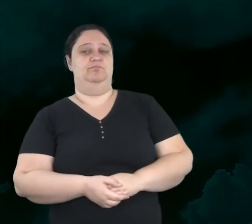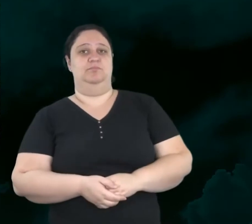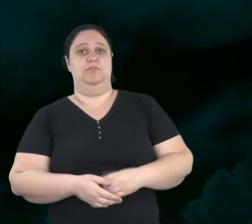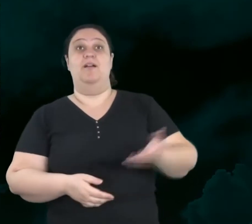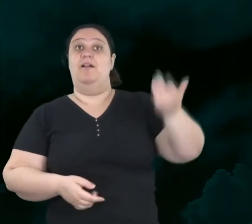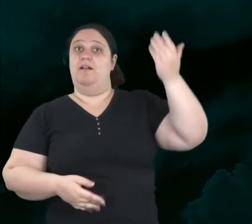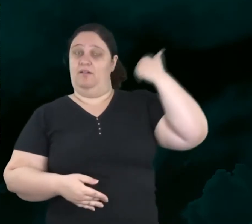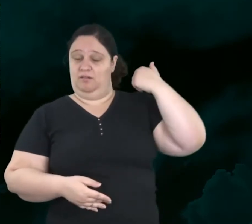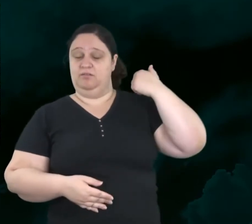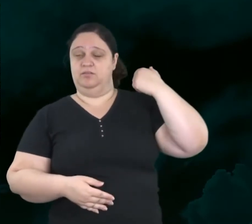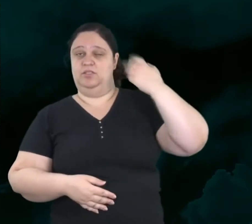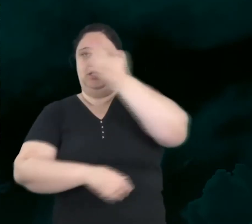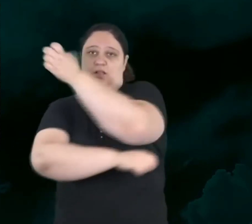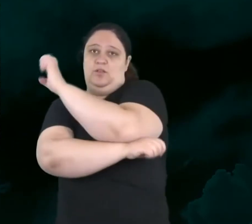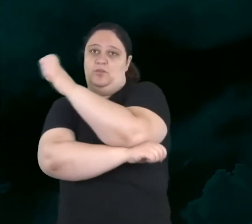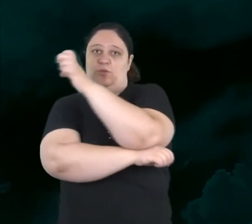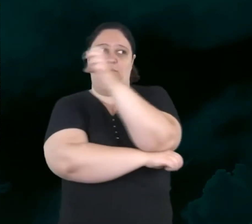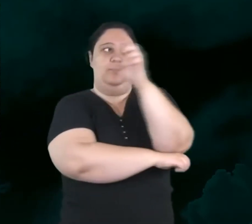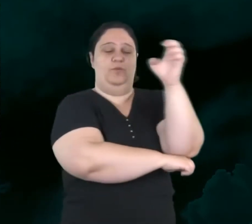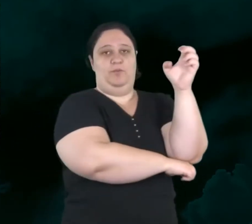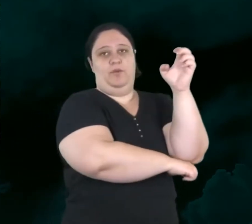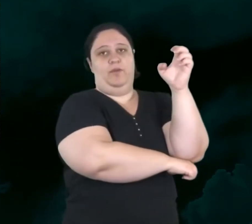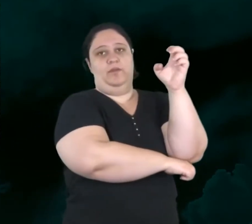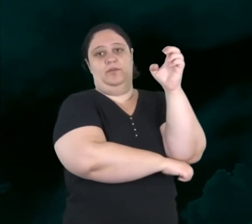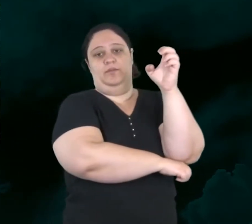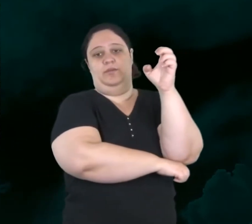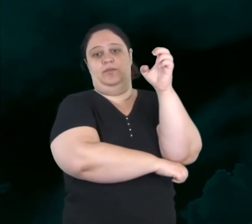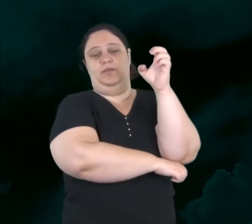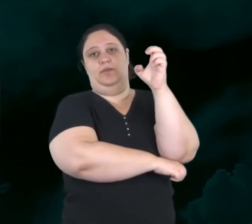no Jardim do Éden era apenas